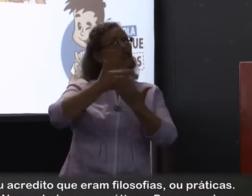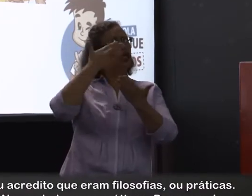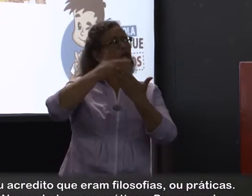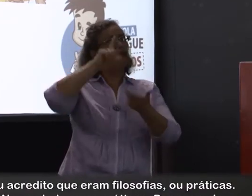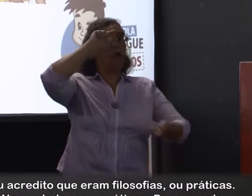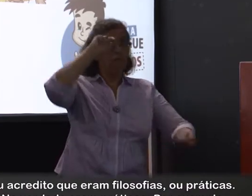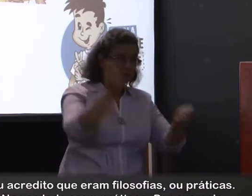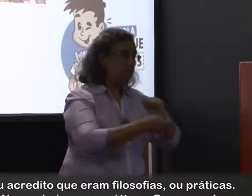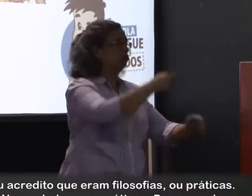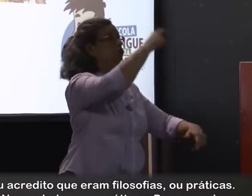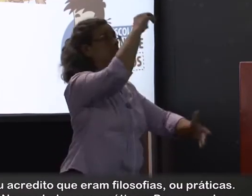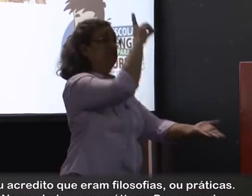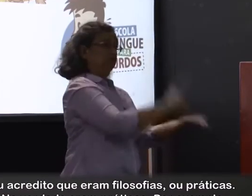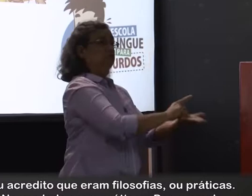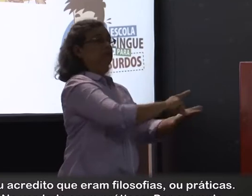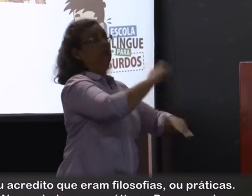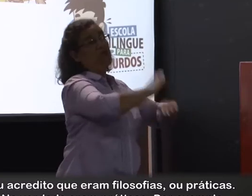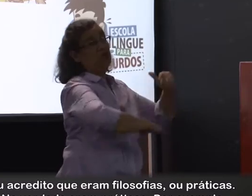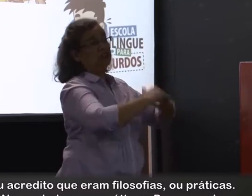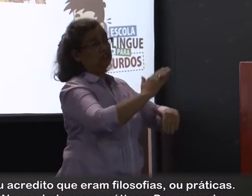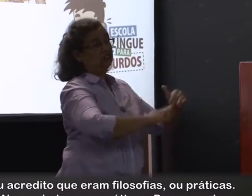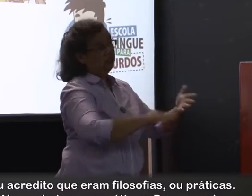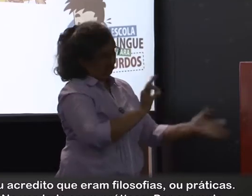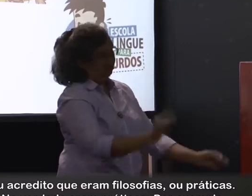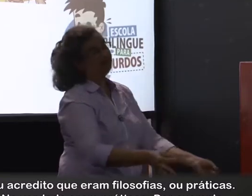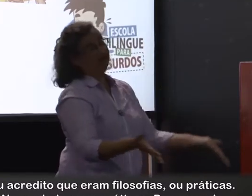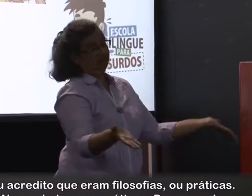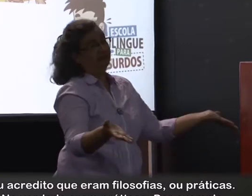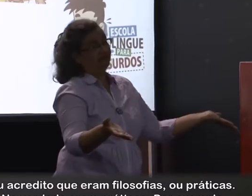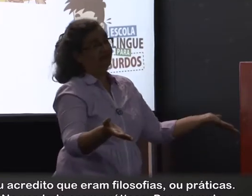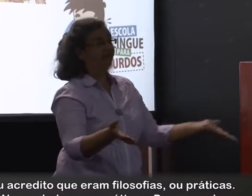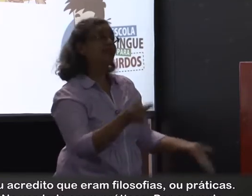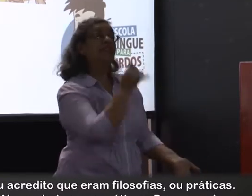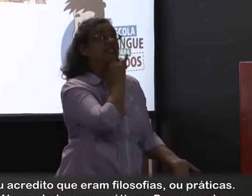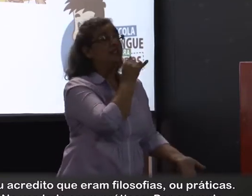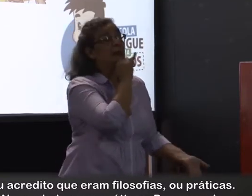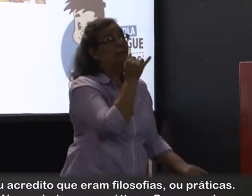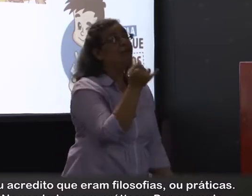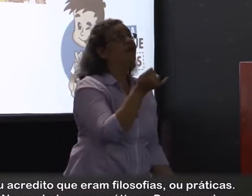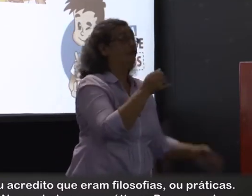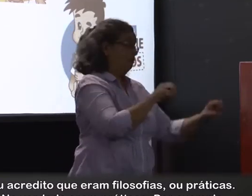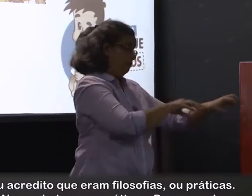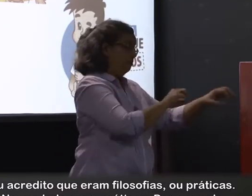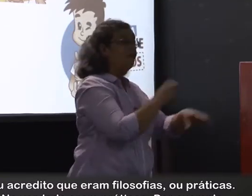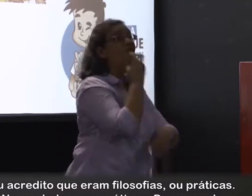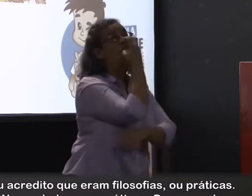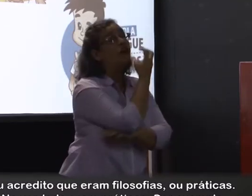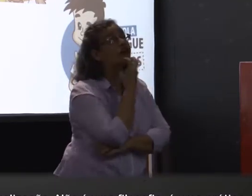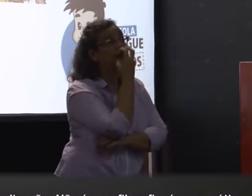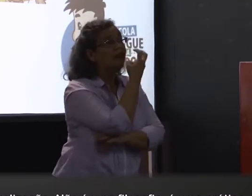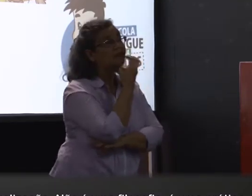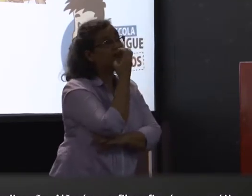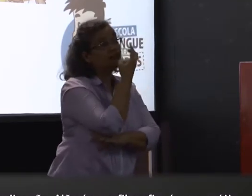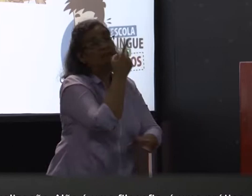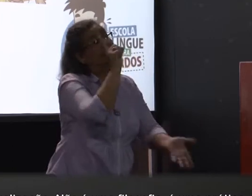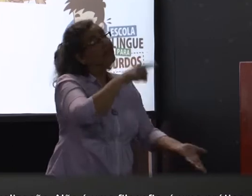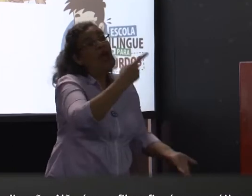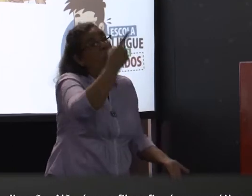que eram filosofias, ou eram práticas. Na verdade, eram práticas. Por exemplo, o oralismo, a